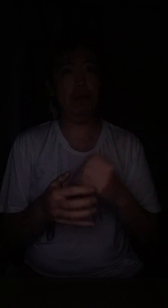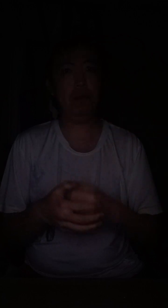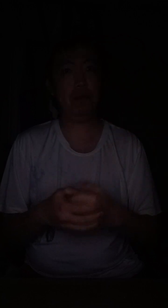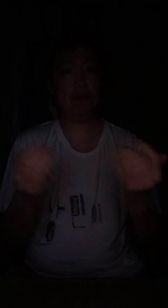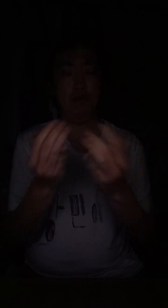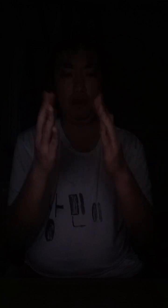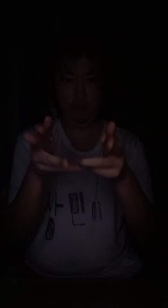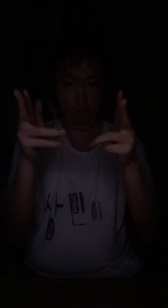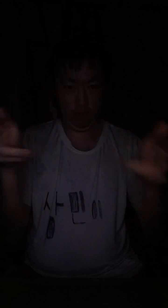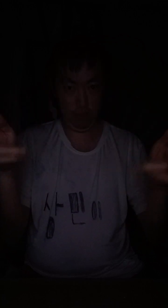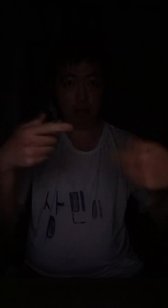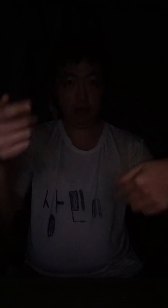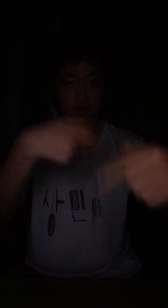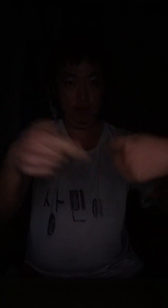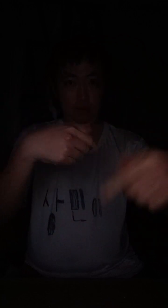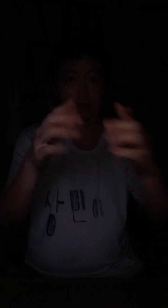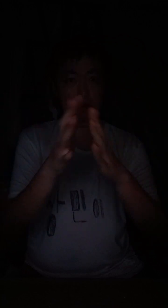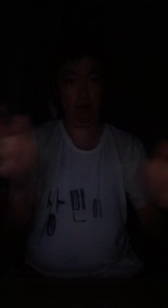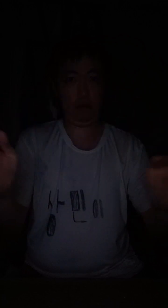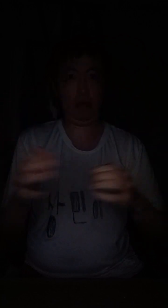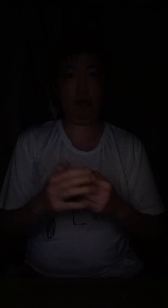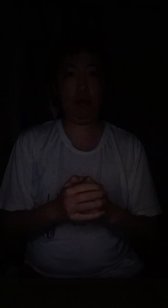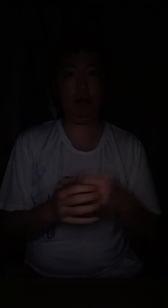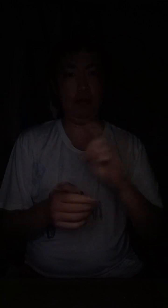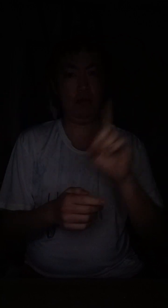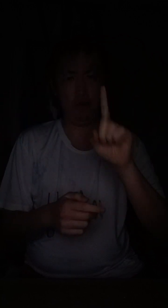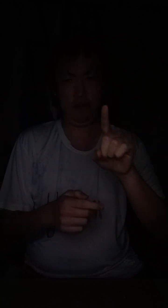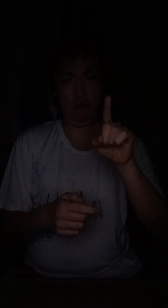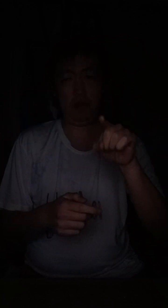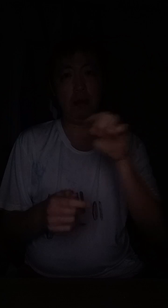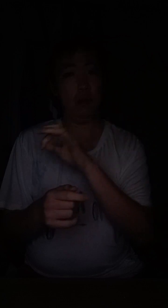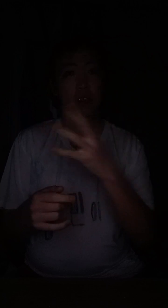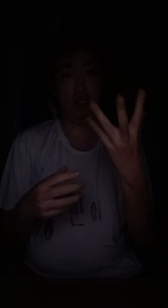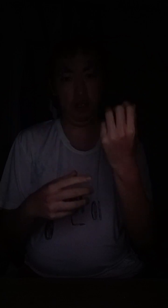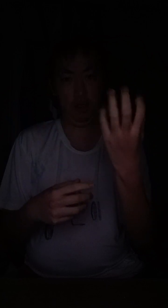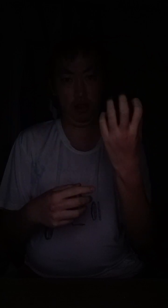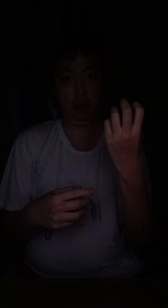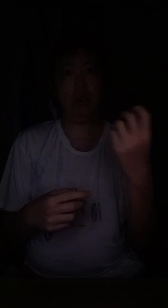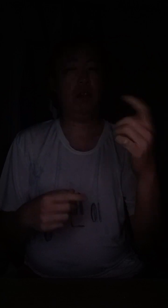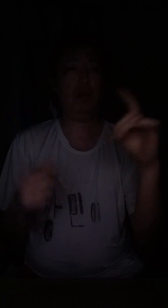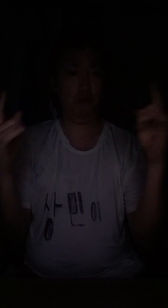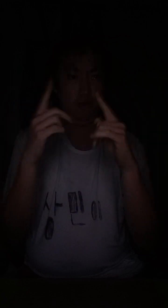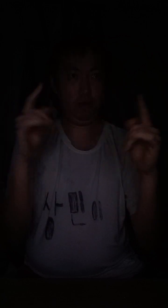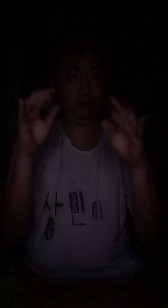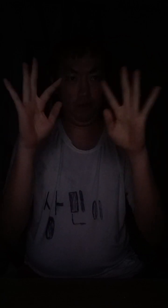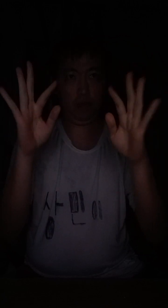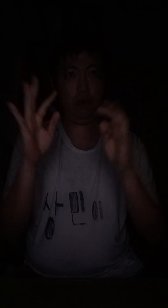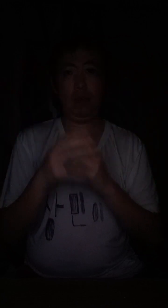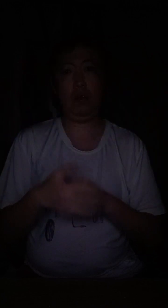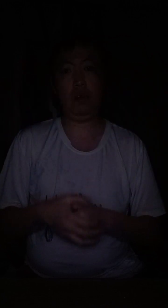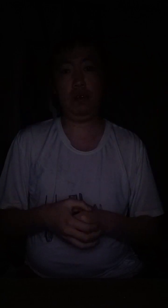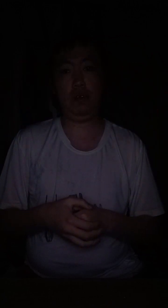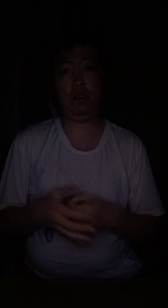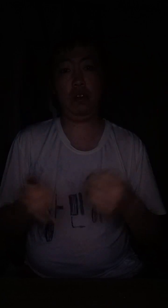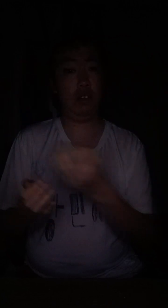분리 형태로 바뀌었습니다. 누르면 경찰이 출동하는 비상벨도 설치됐습니다. 하지만 도로